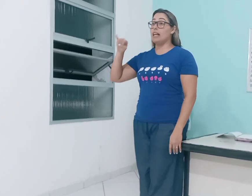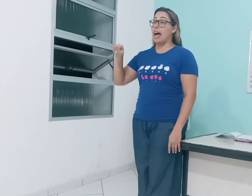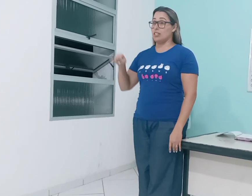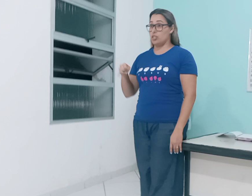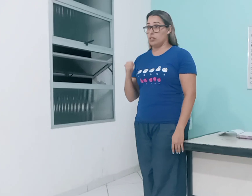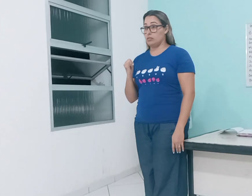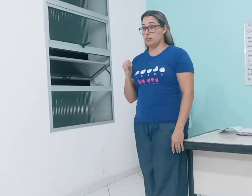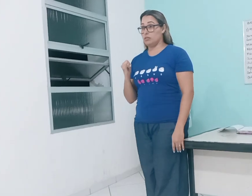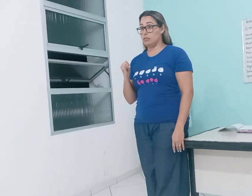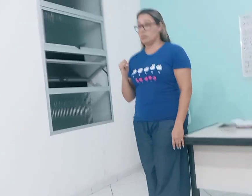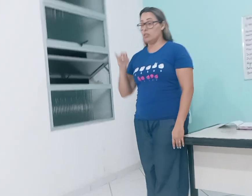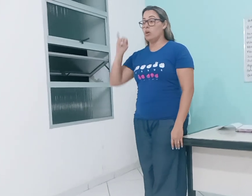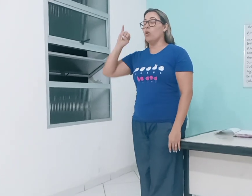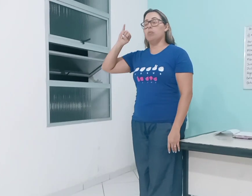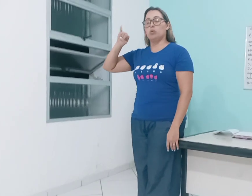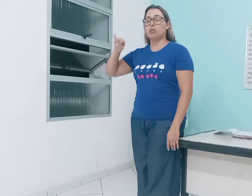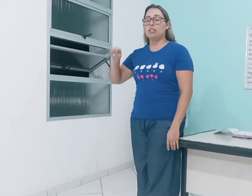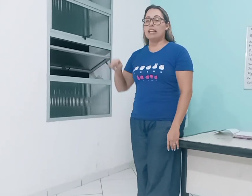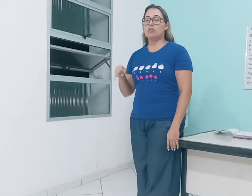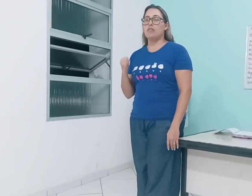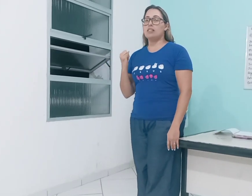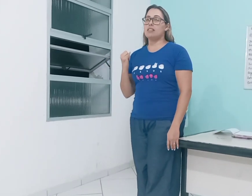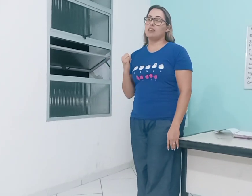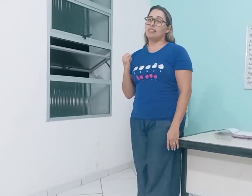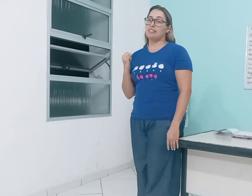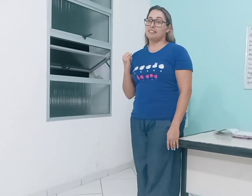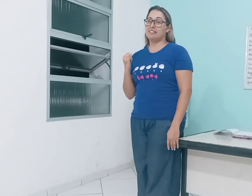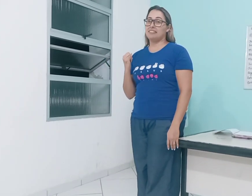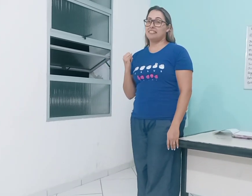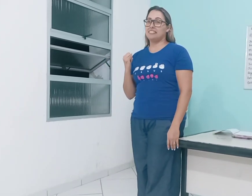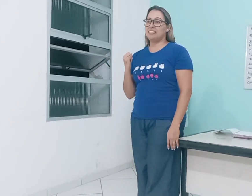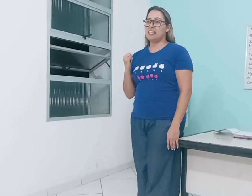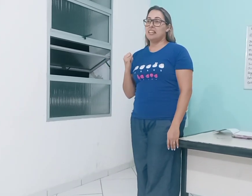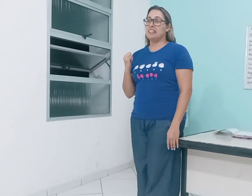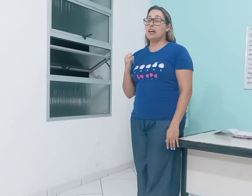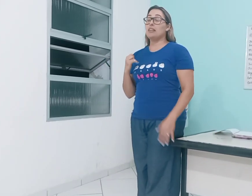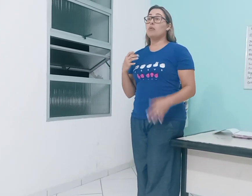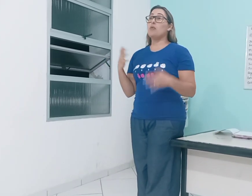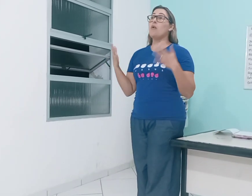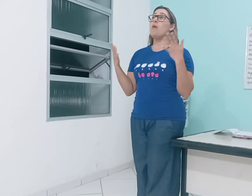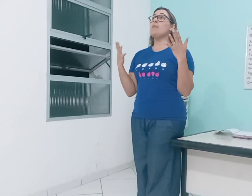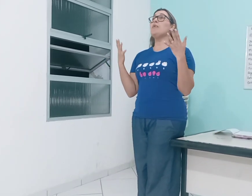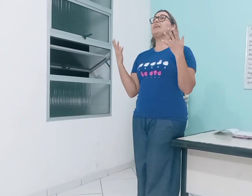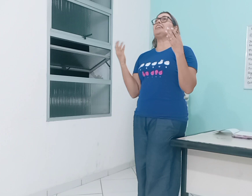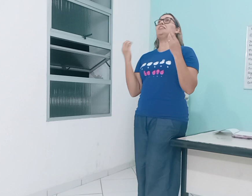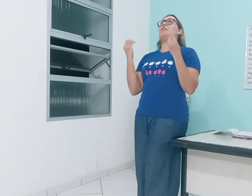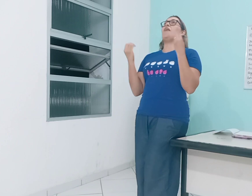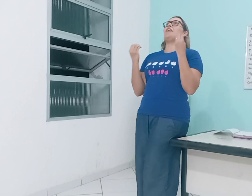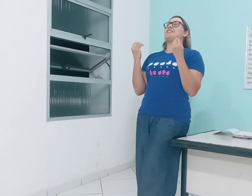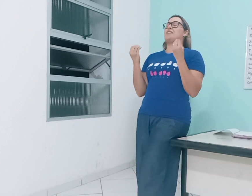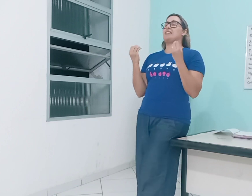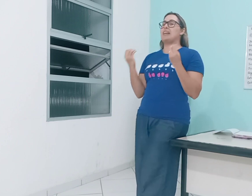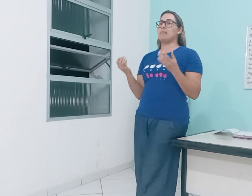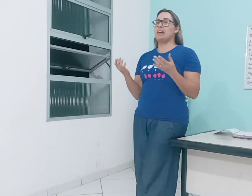oportunidade. Oportunidade é só aparecer aqui. Então, como que nós vamos